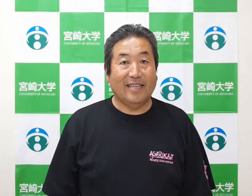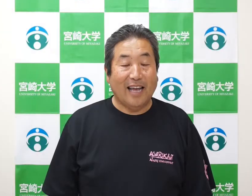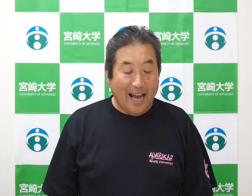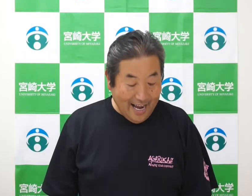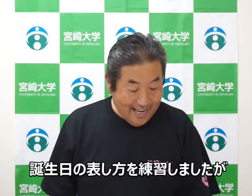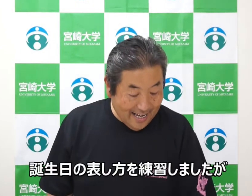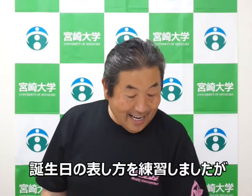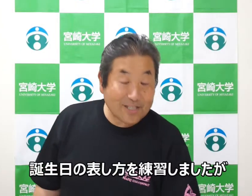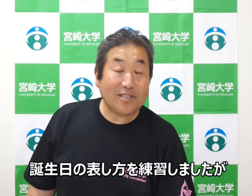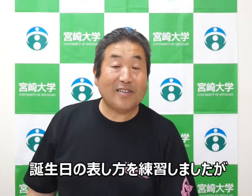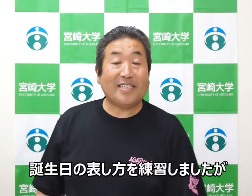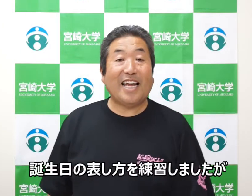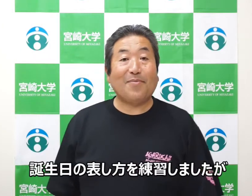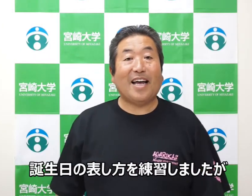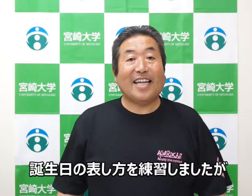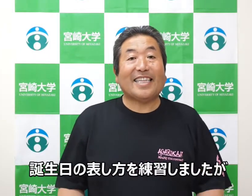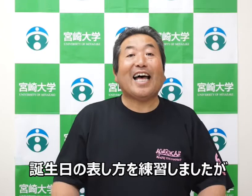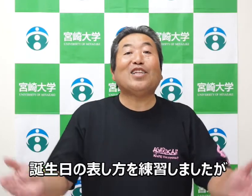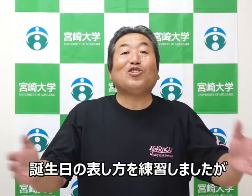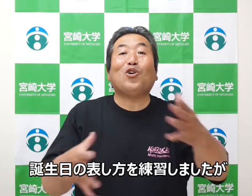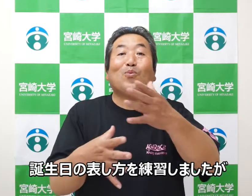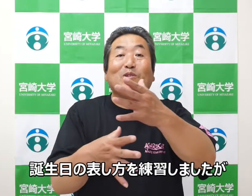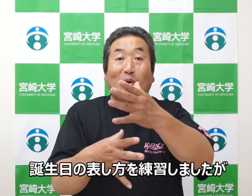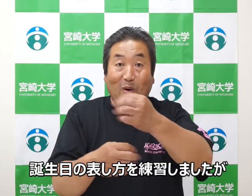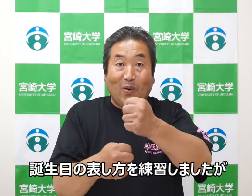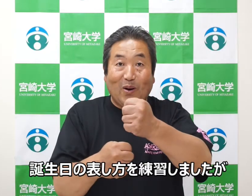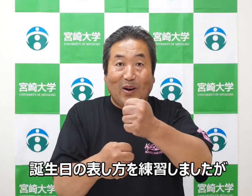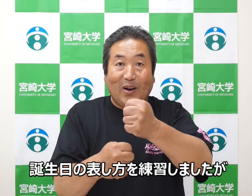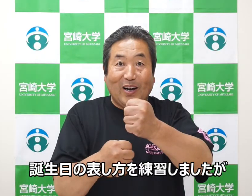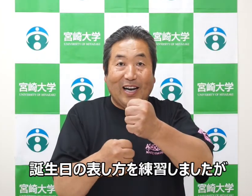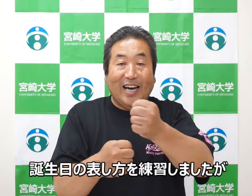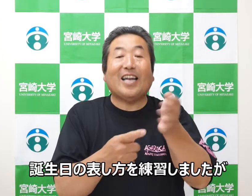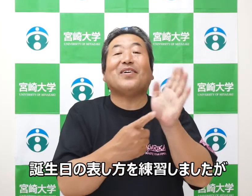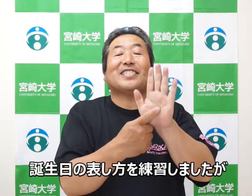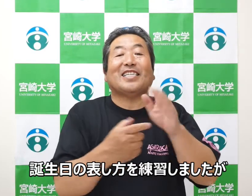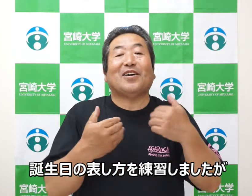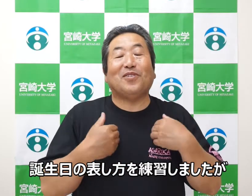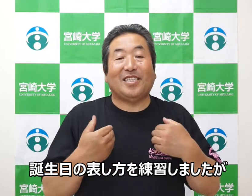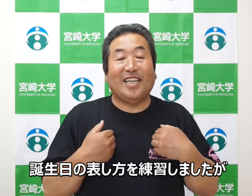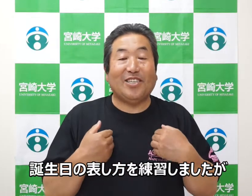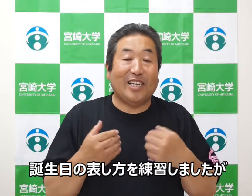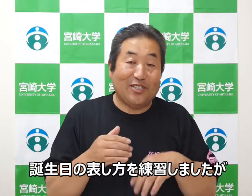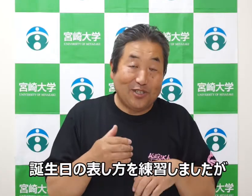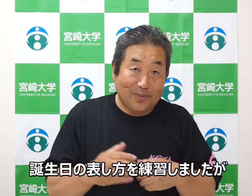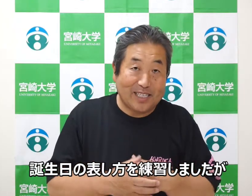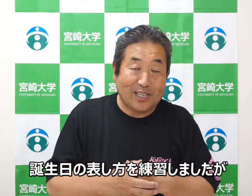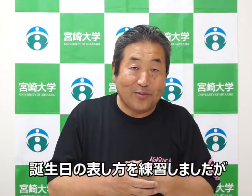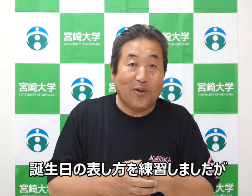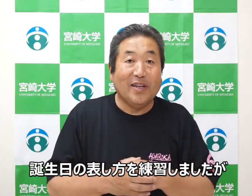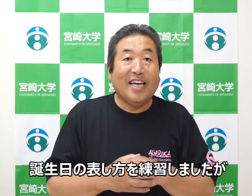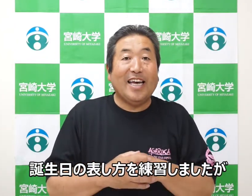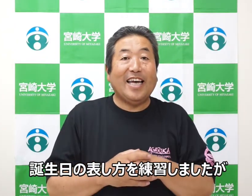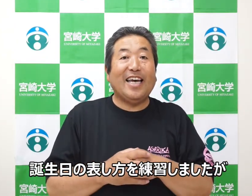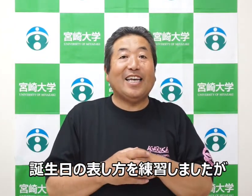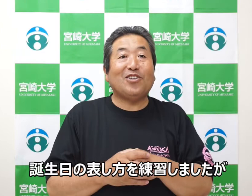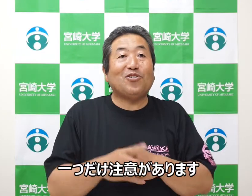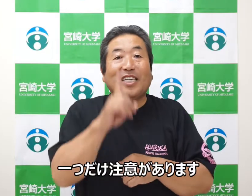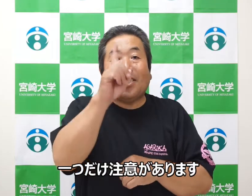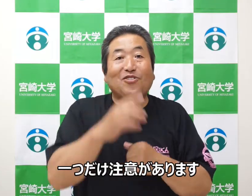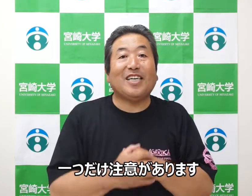はい、それでですね、今誕生日の表し方をですね練習しましたけれども、一つだけ注意があ